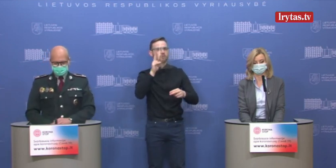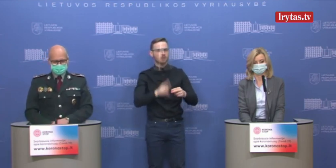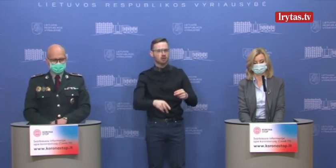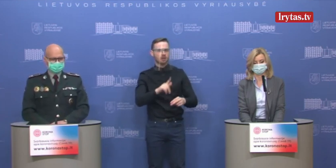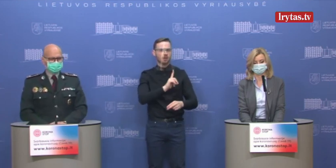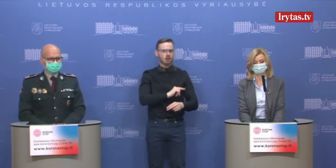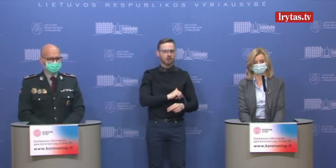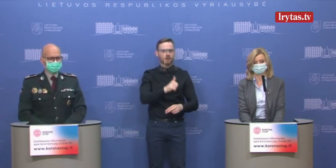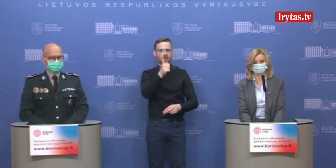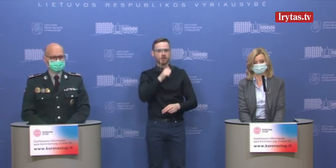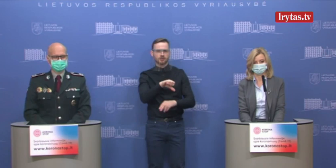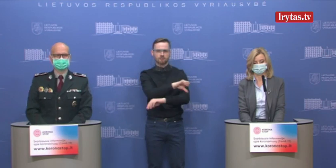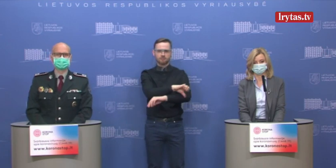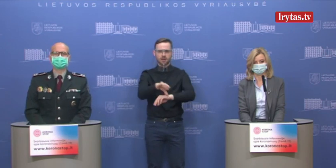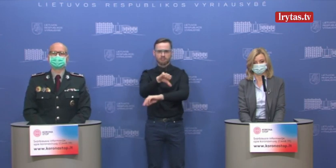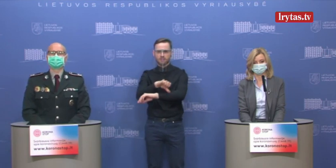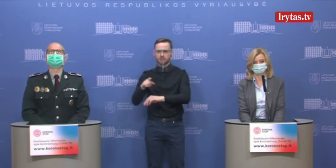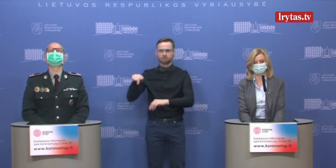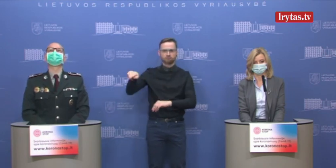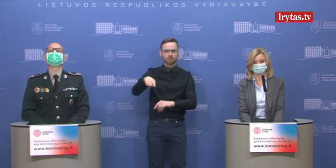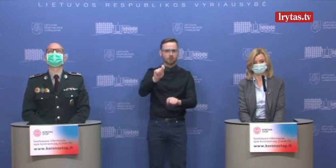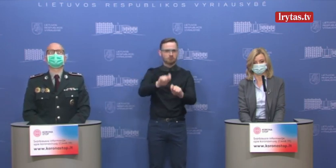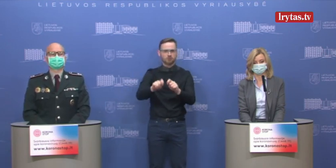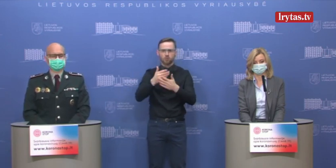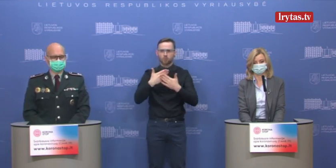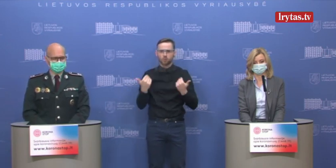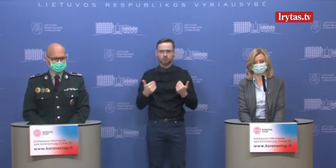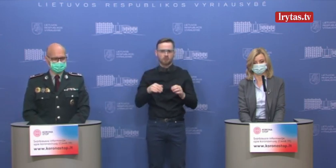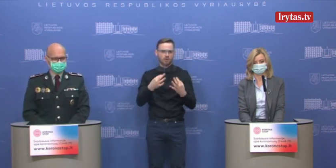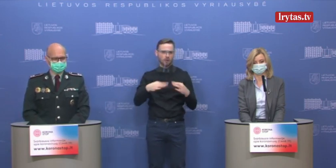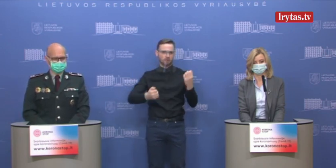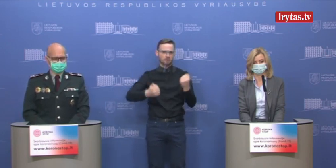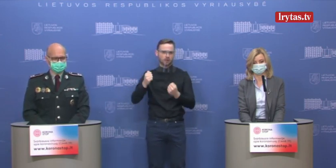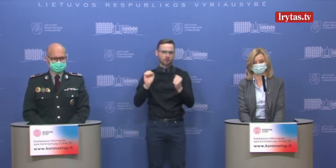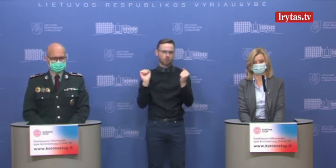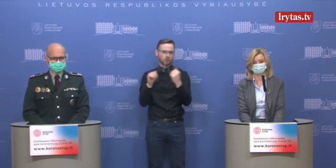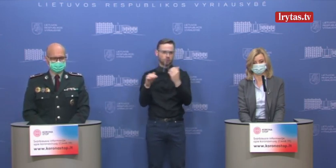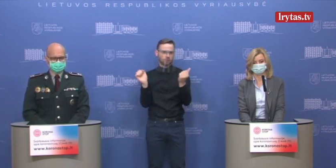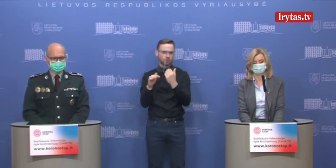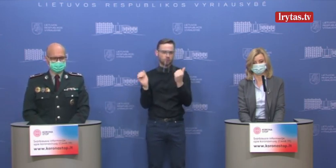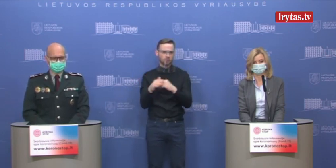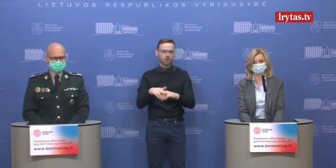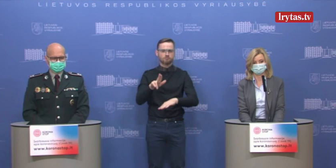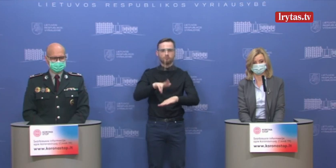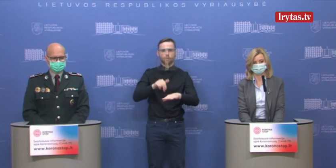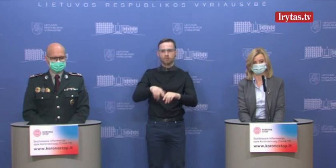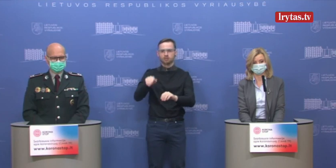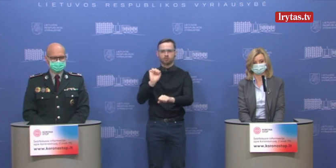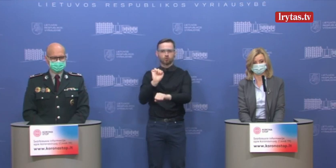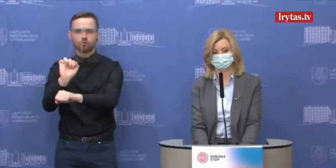Tarp Latvijos ir Estijos sienos šiuo metu jokių patikrų nėra. Mašinos važiuoja laisvai, pareigūnai nelaukia jų, pareigūnai jų